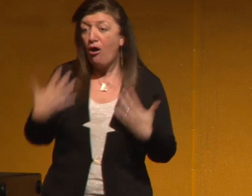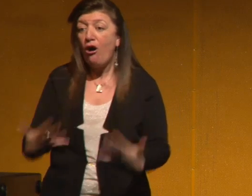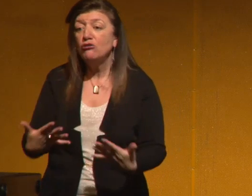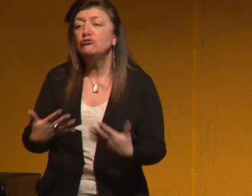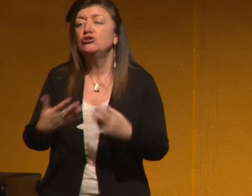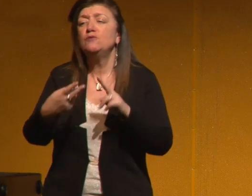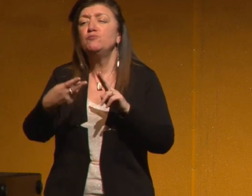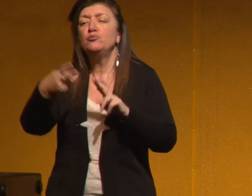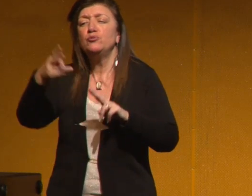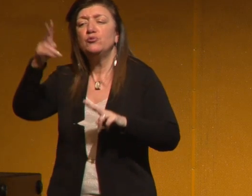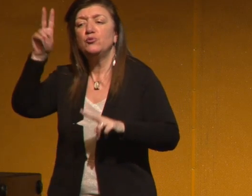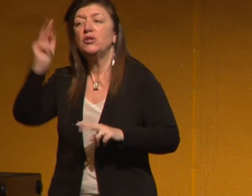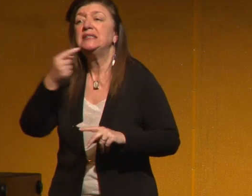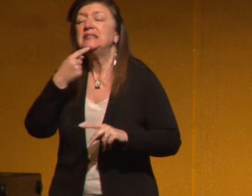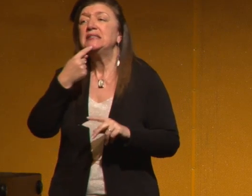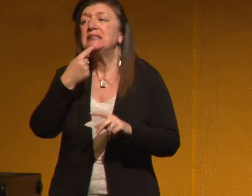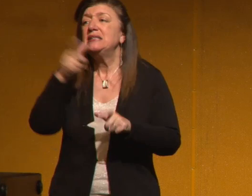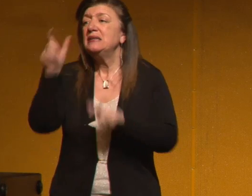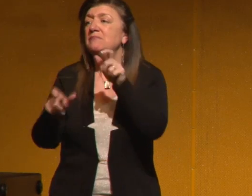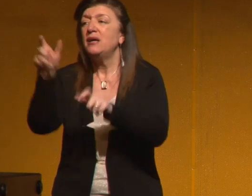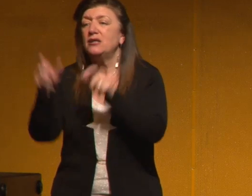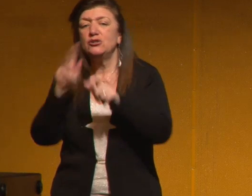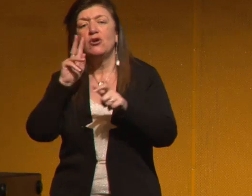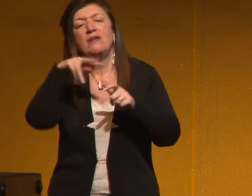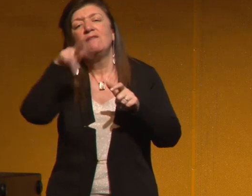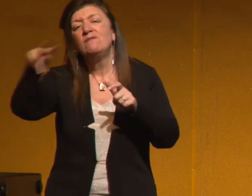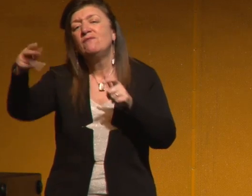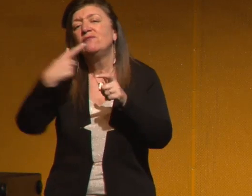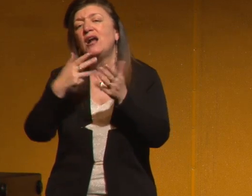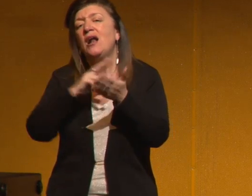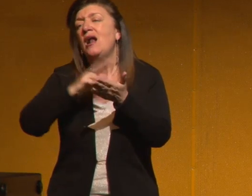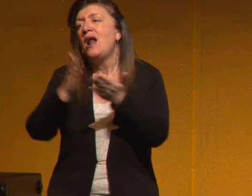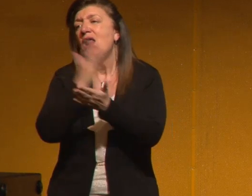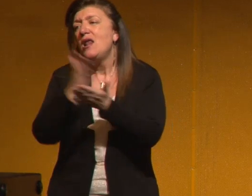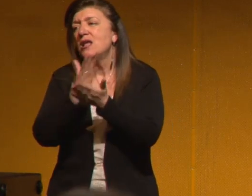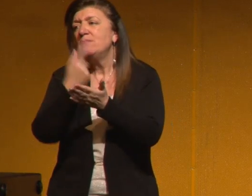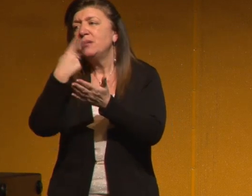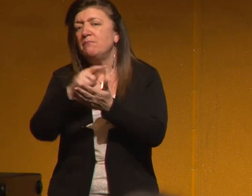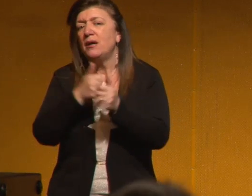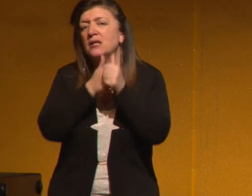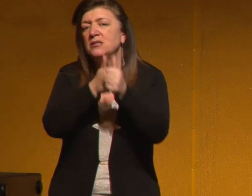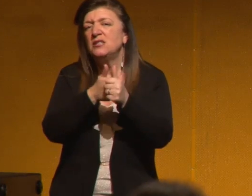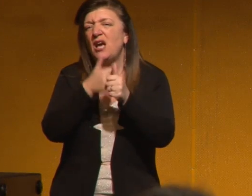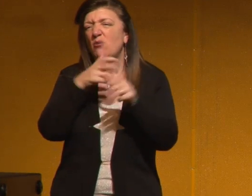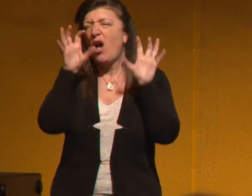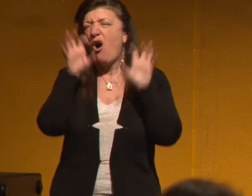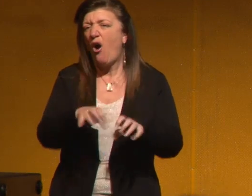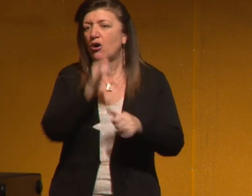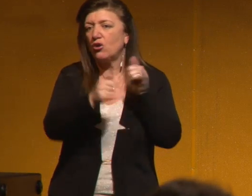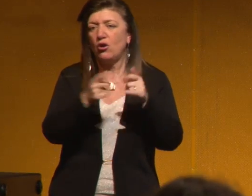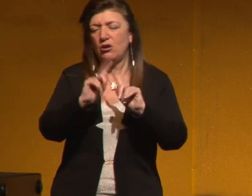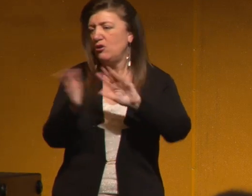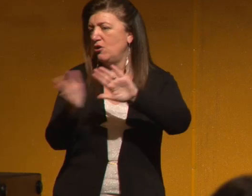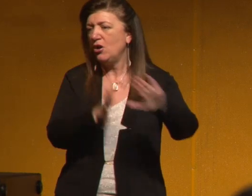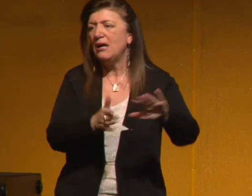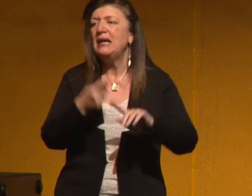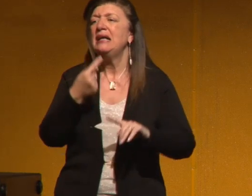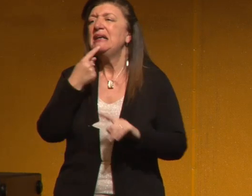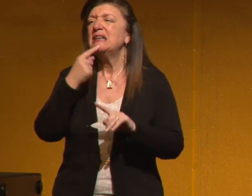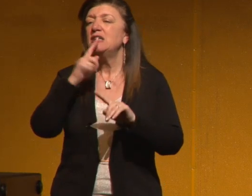c'è chi non solo mette all'indice libri per perseguire i propri disegni di orrore ma lavora per vietare tout